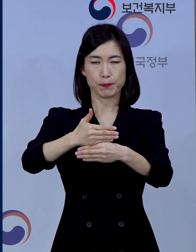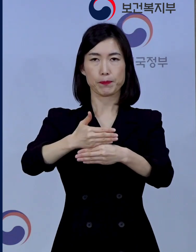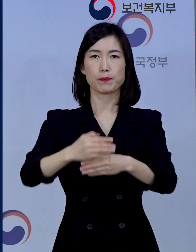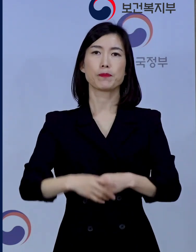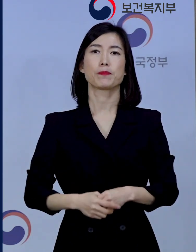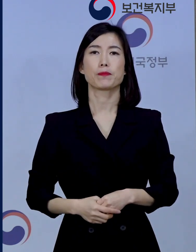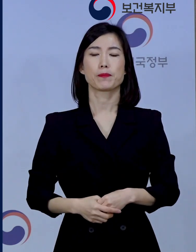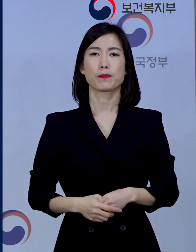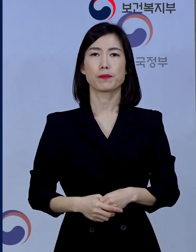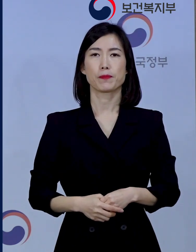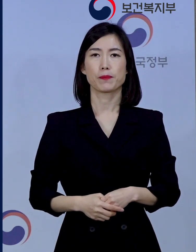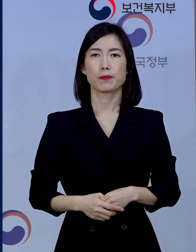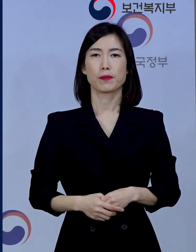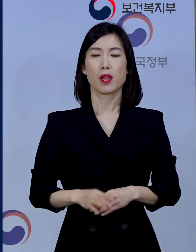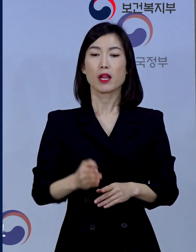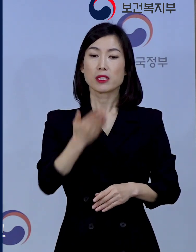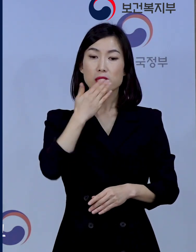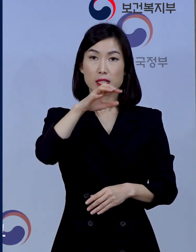운영이 중단됩니다.